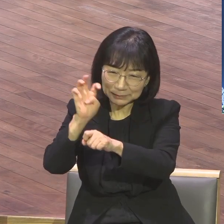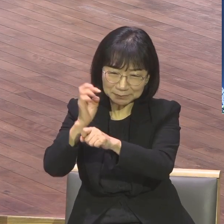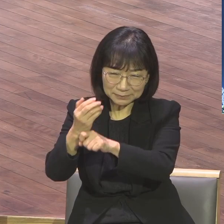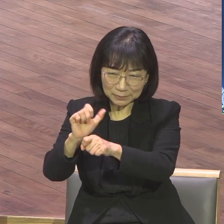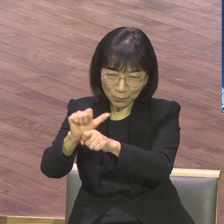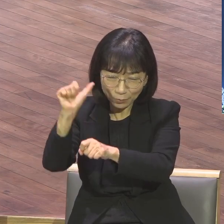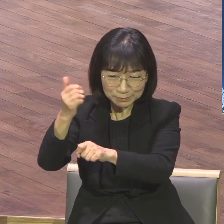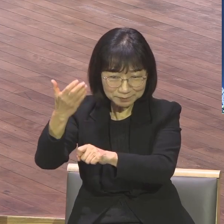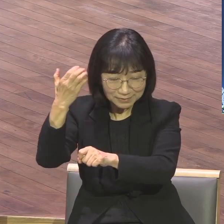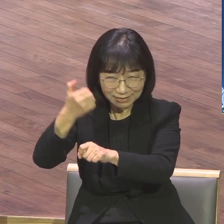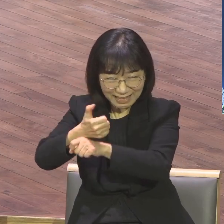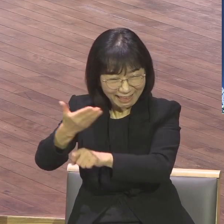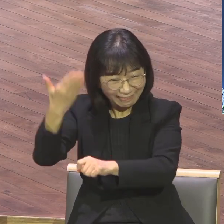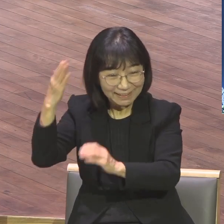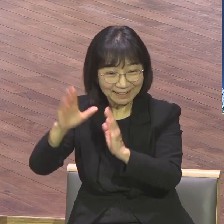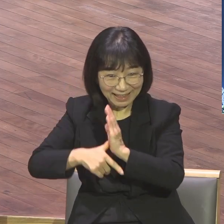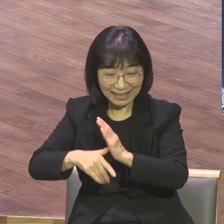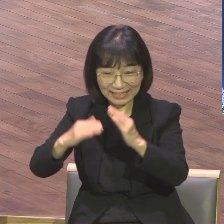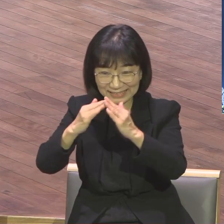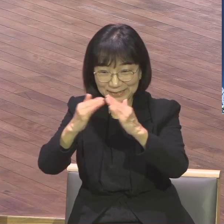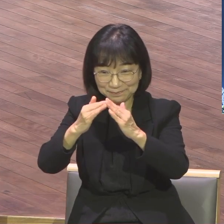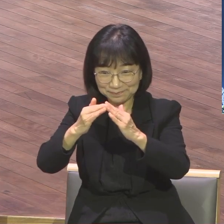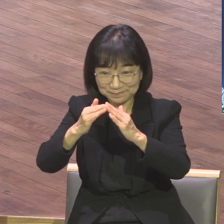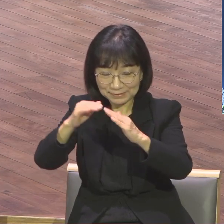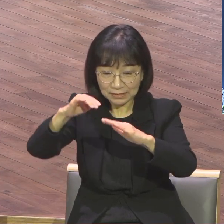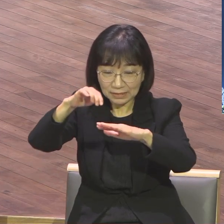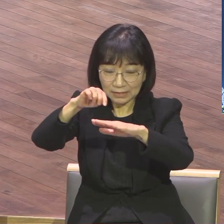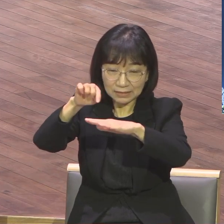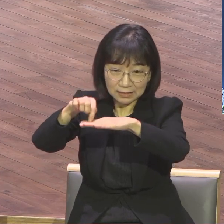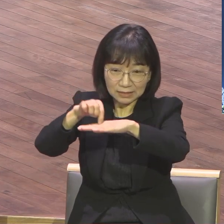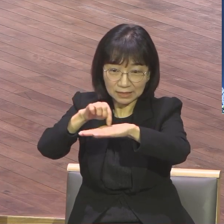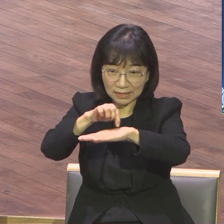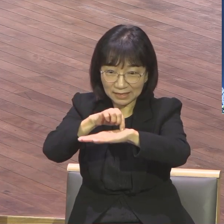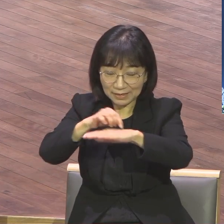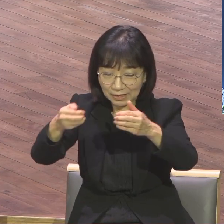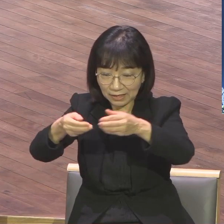집도 뭐 떠져요 거의 다. 그런데 2000년 전에